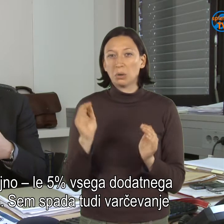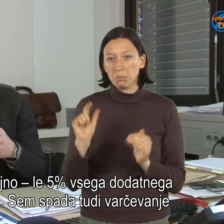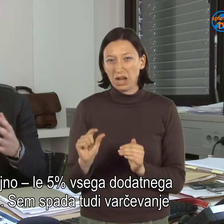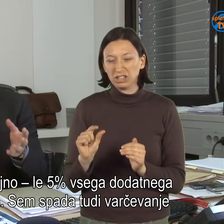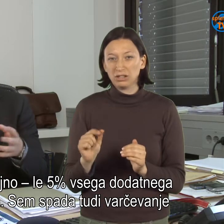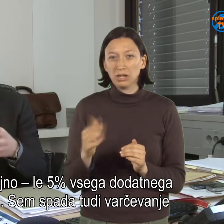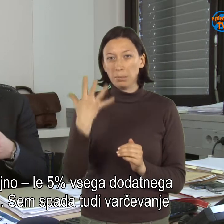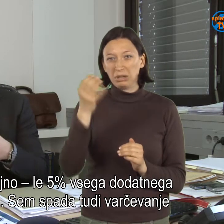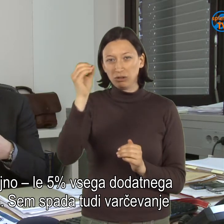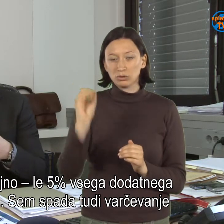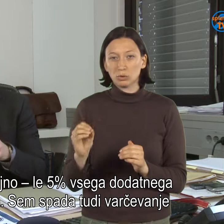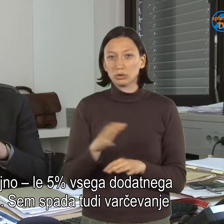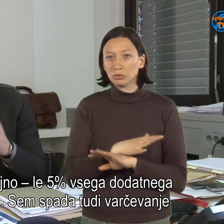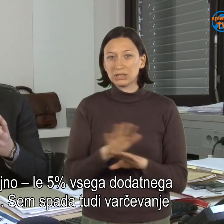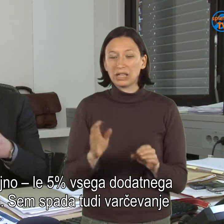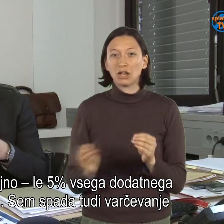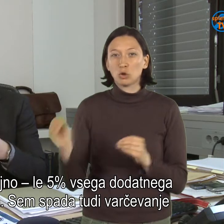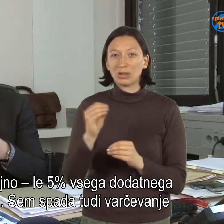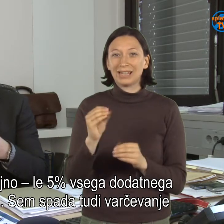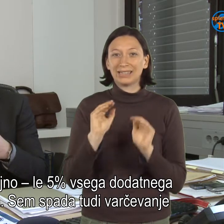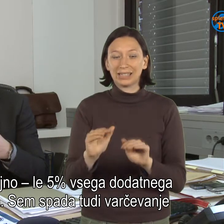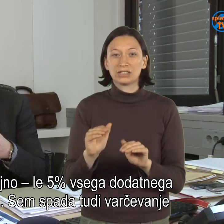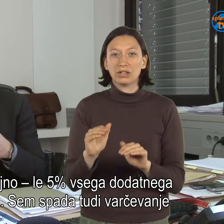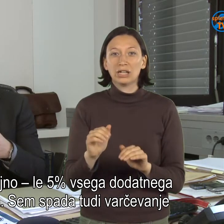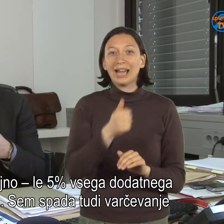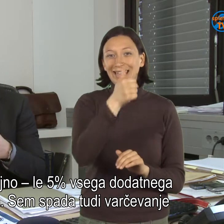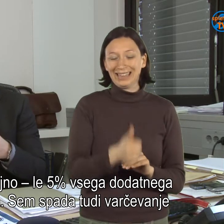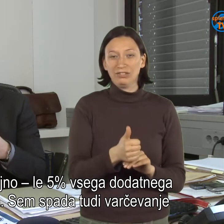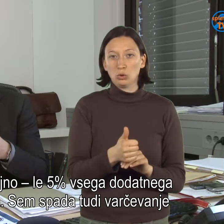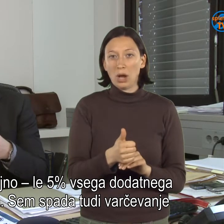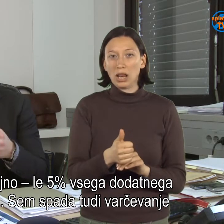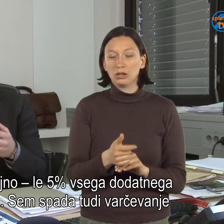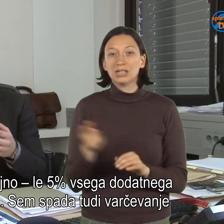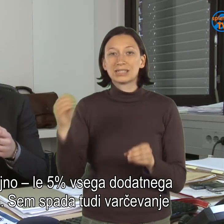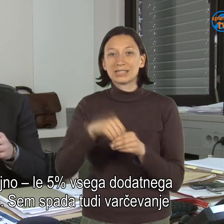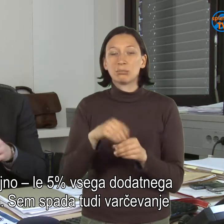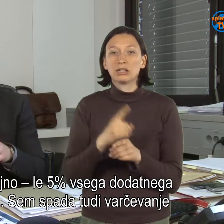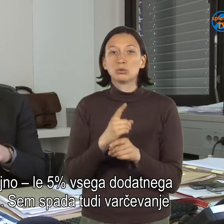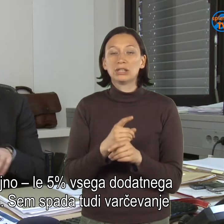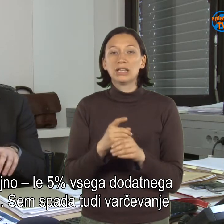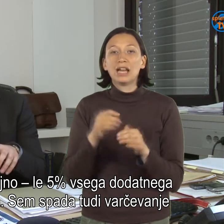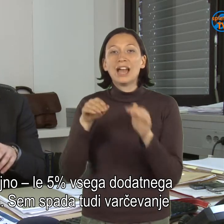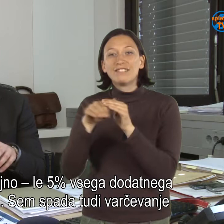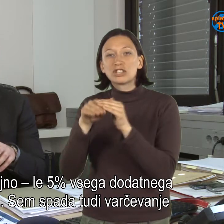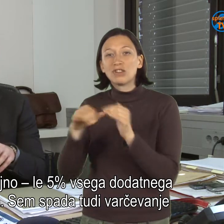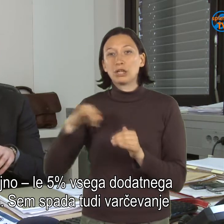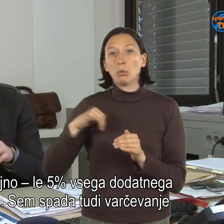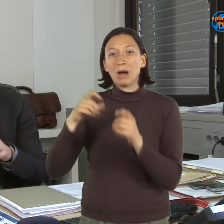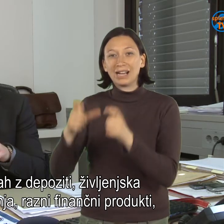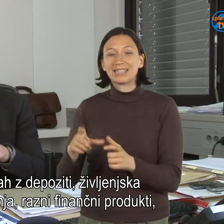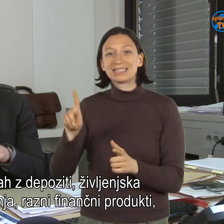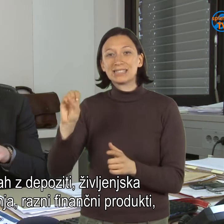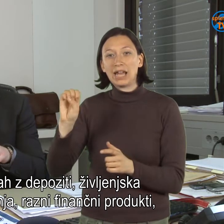zelo majhno, se pravi, tam 5% vsega dodatnega zavarovanja je individualnega. Sem spadajo notri tudi varčevanje recimo v bankah